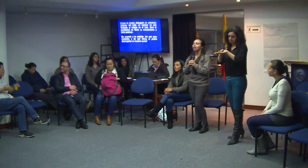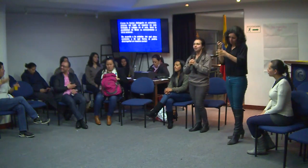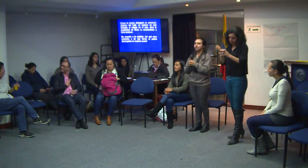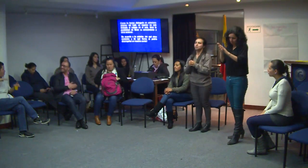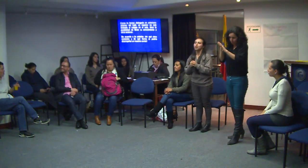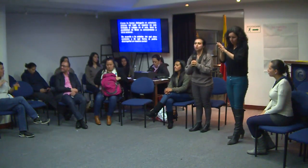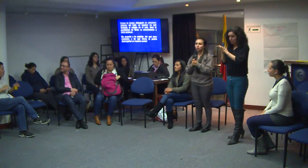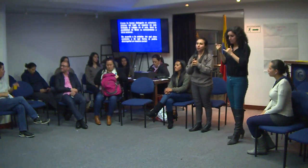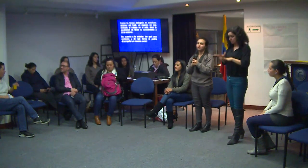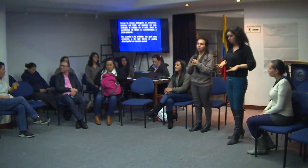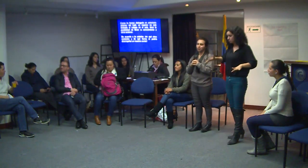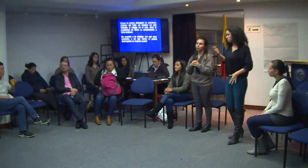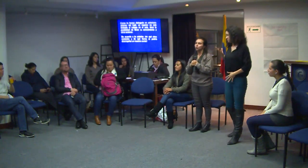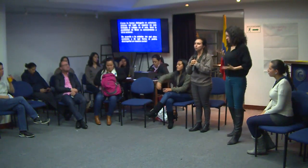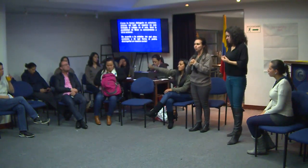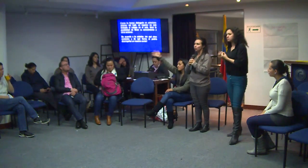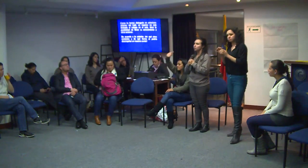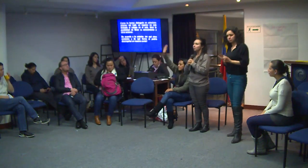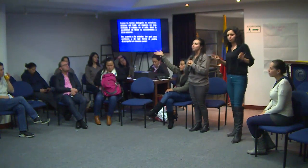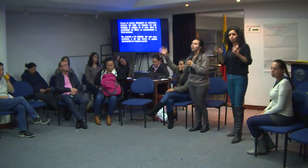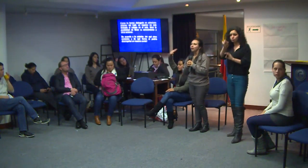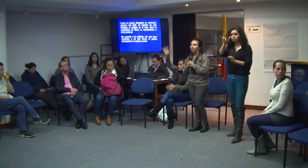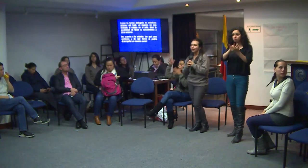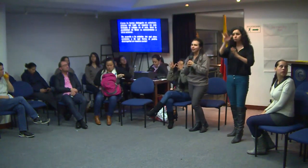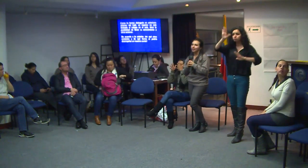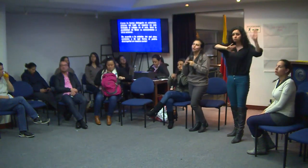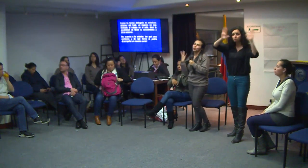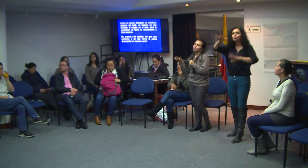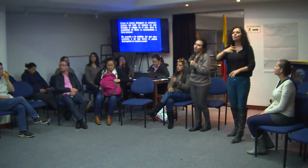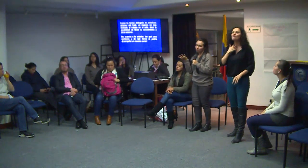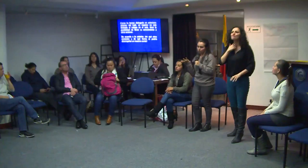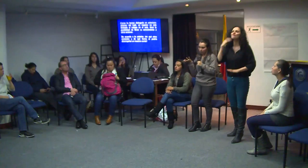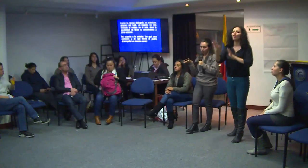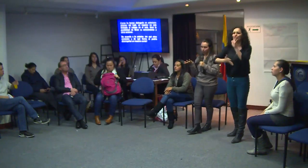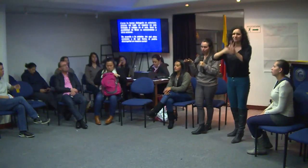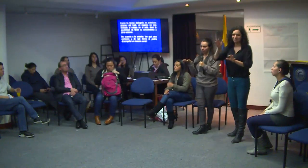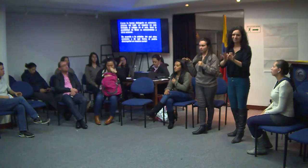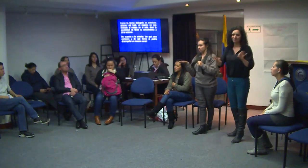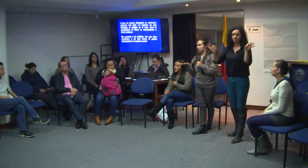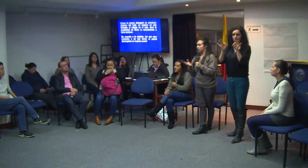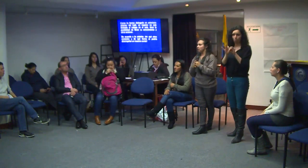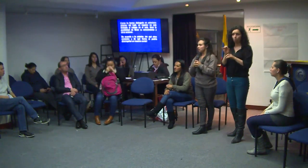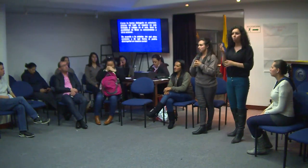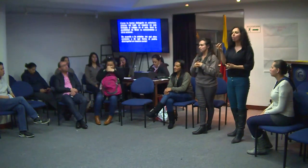importante este espacio, su participación, su voz. Y los esperamos dentro